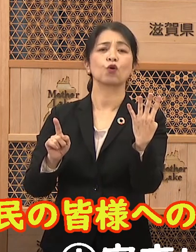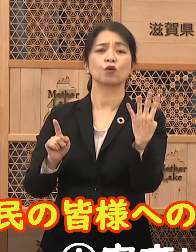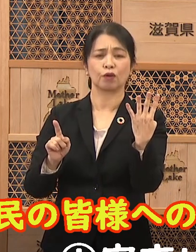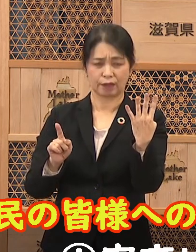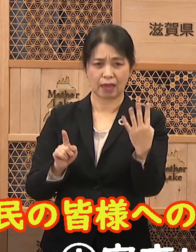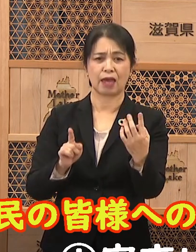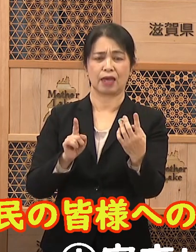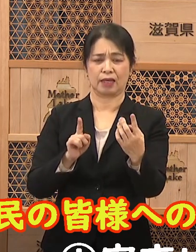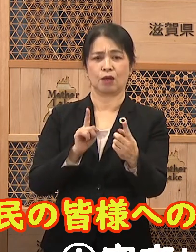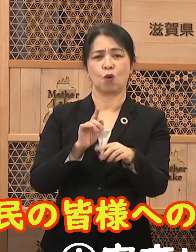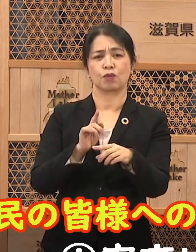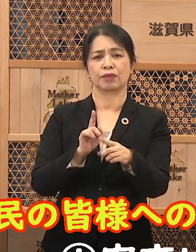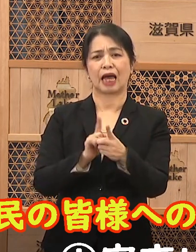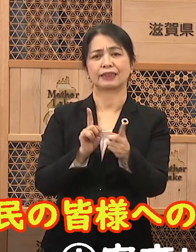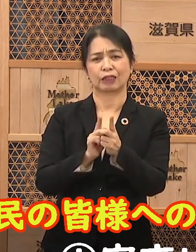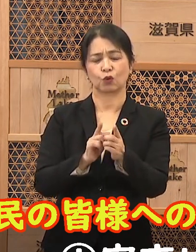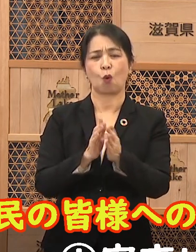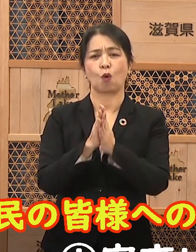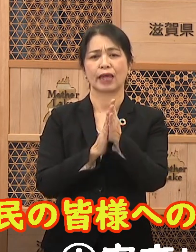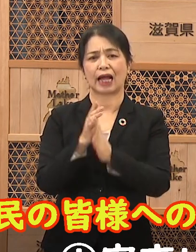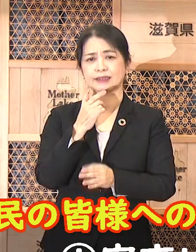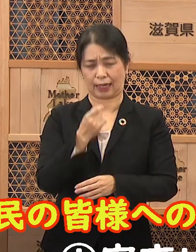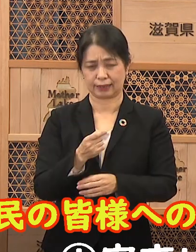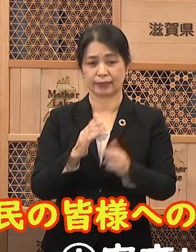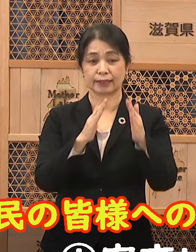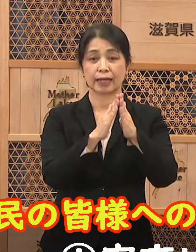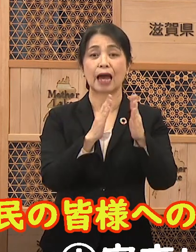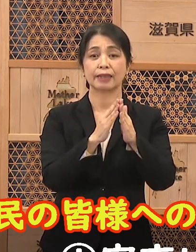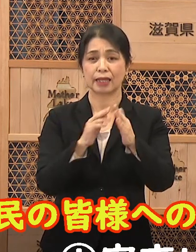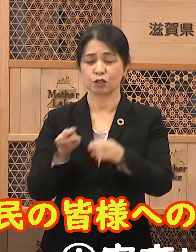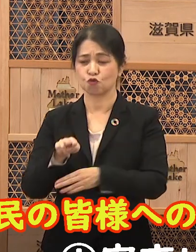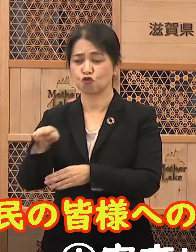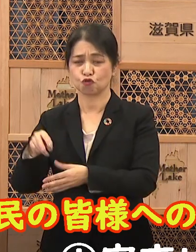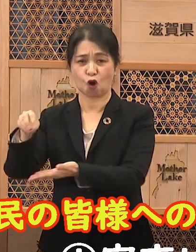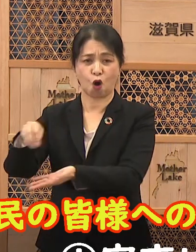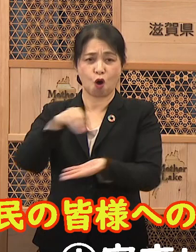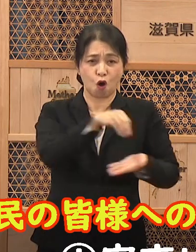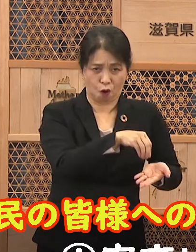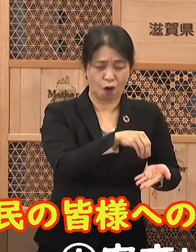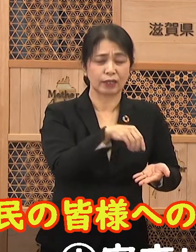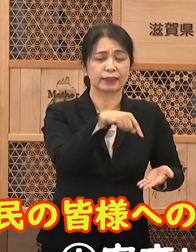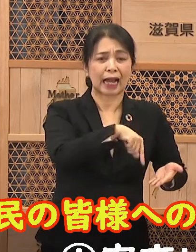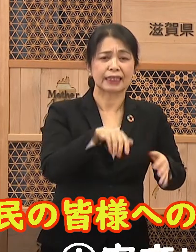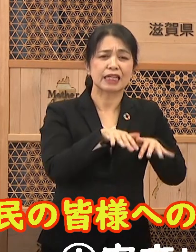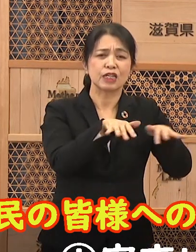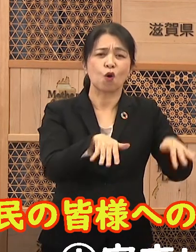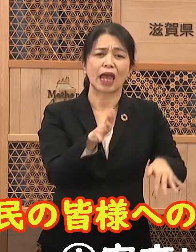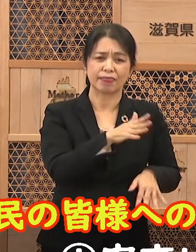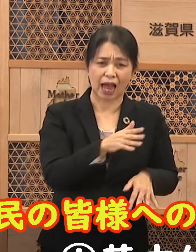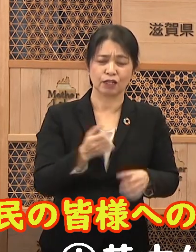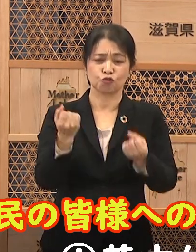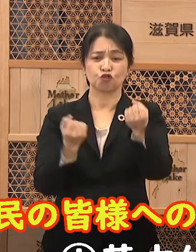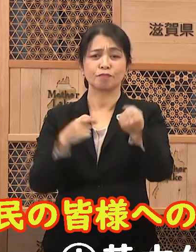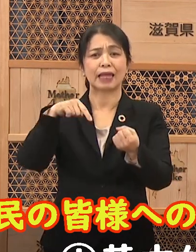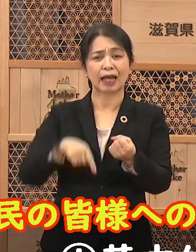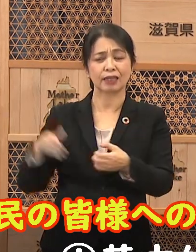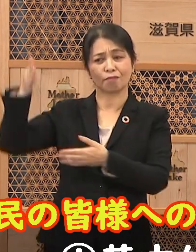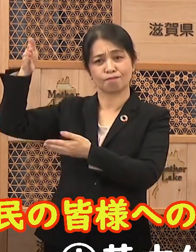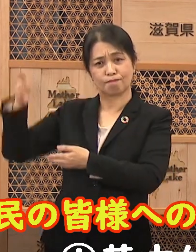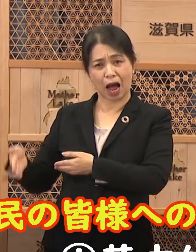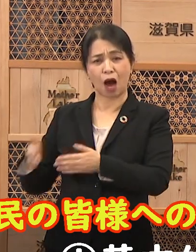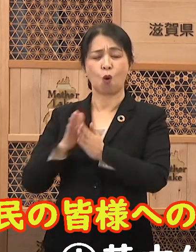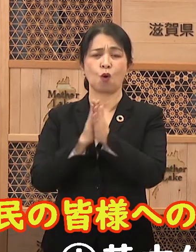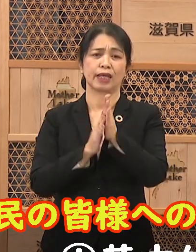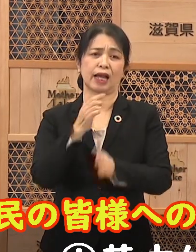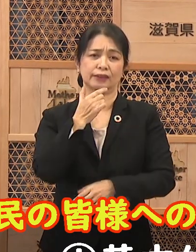願いいたします。家庭にウイルスを持ち込まない、また家庭で広げない、車の中での対策、さらには